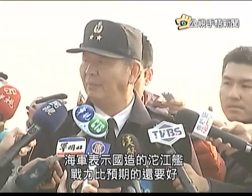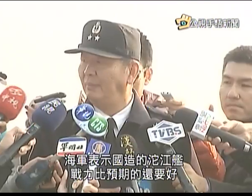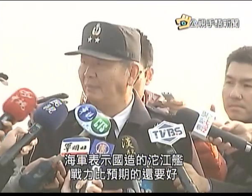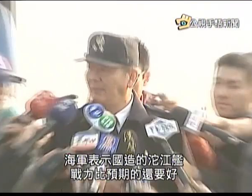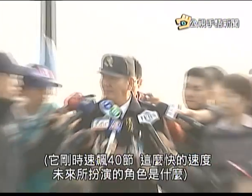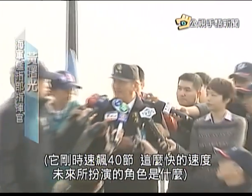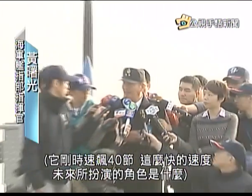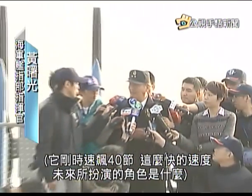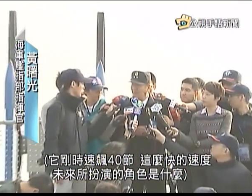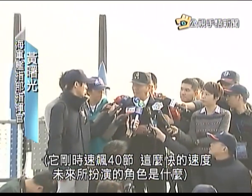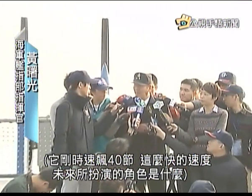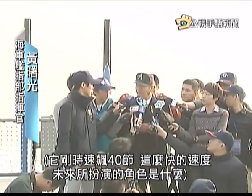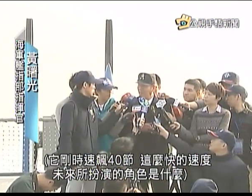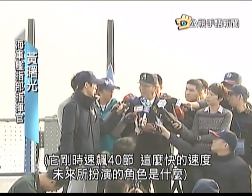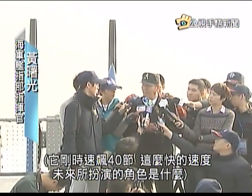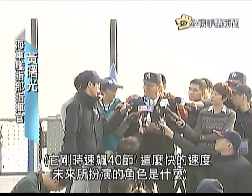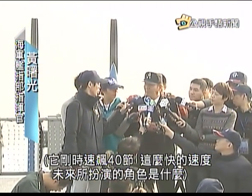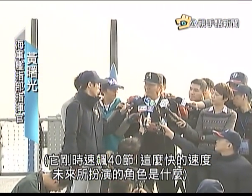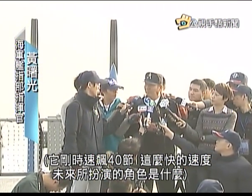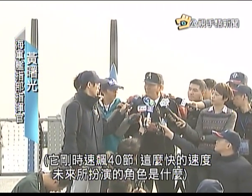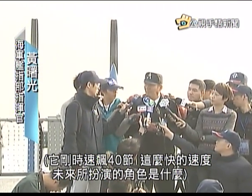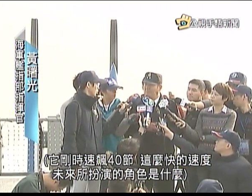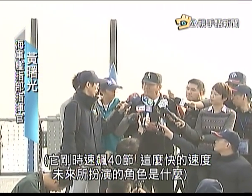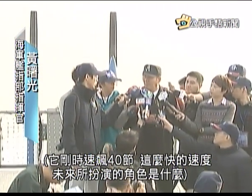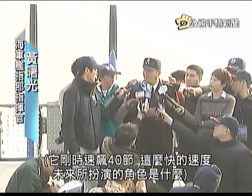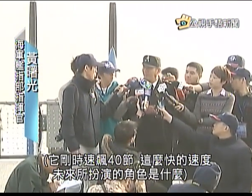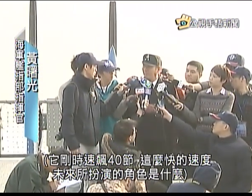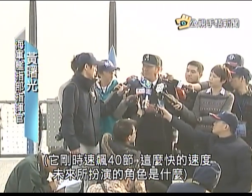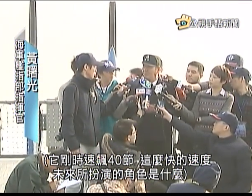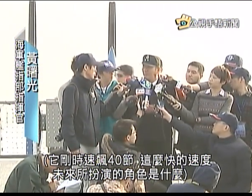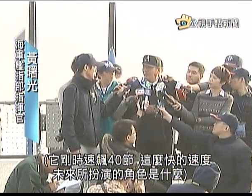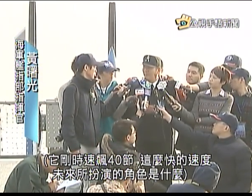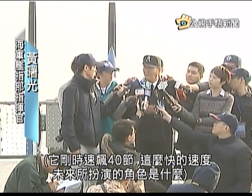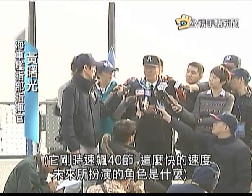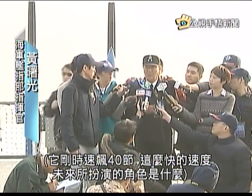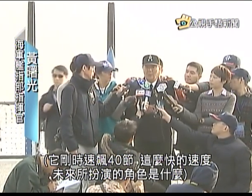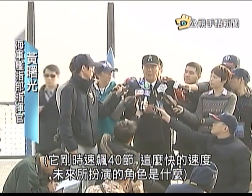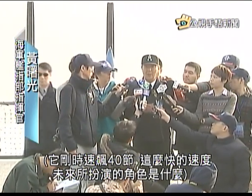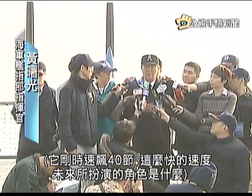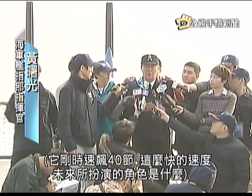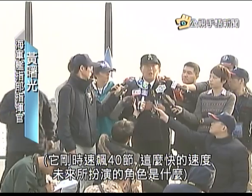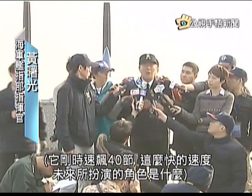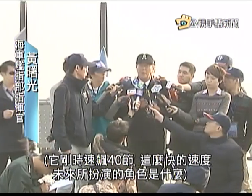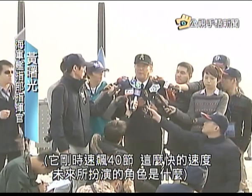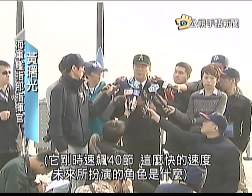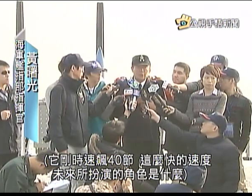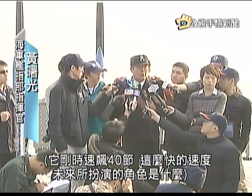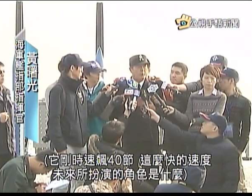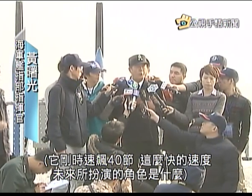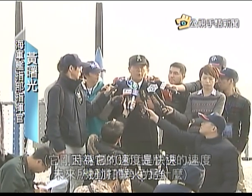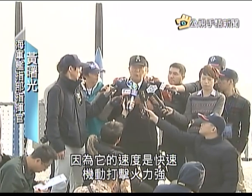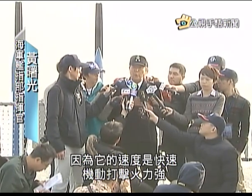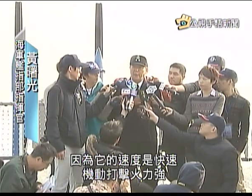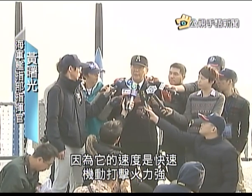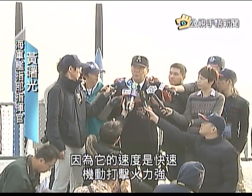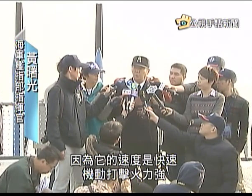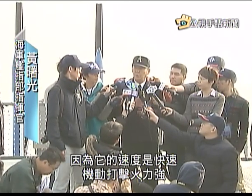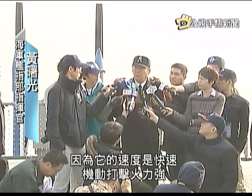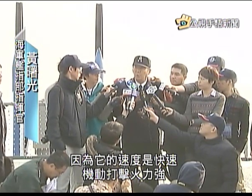刚的这个时速标40节，这么快的速度，看它未来所扮演的角色是什么。 这个因为它的速度是快